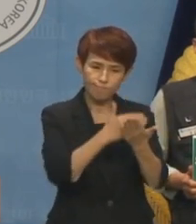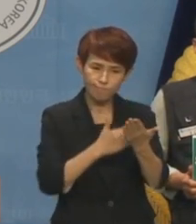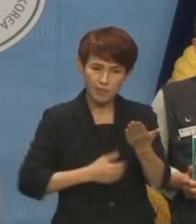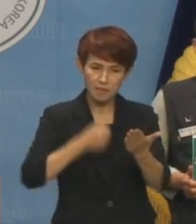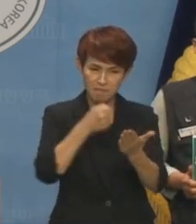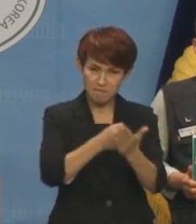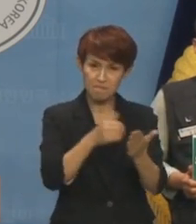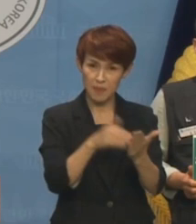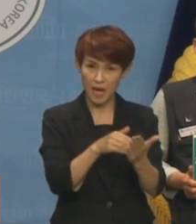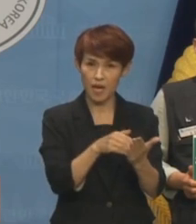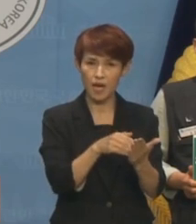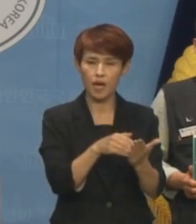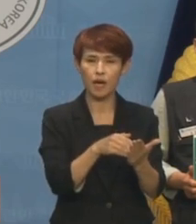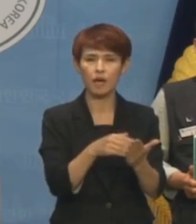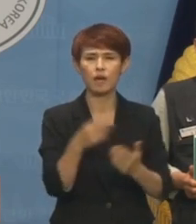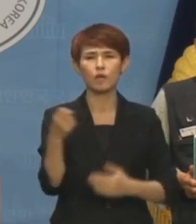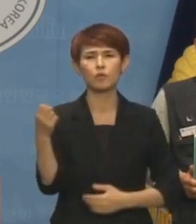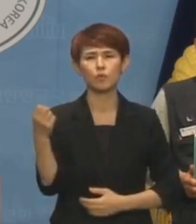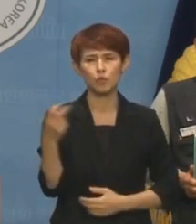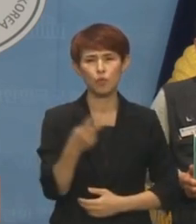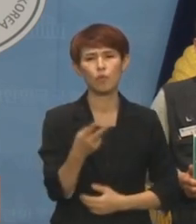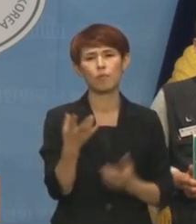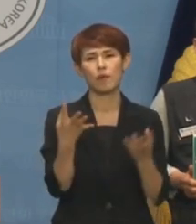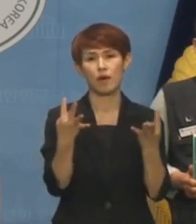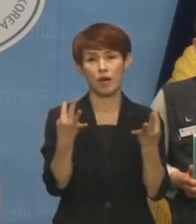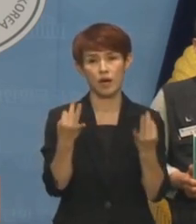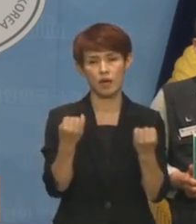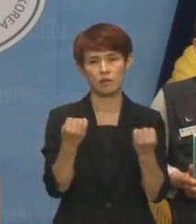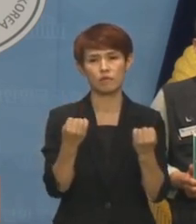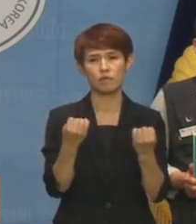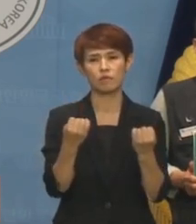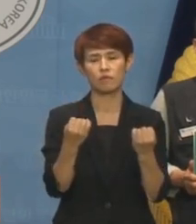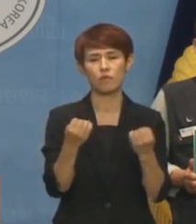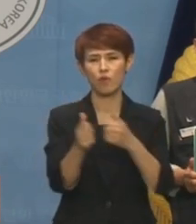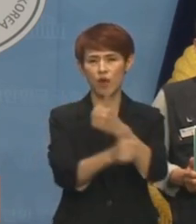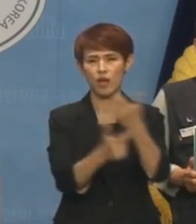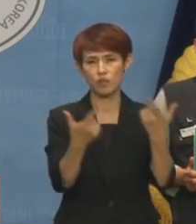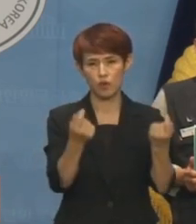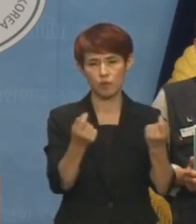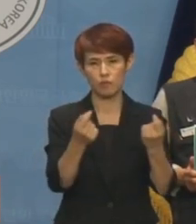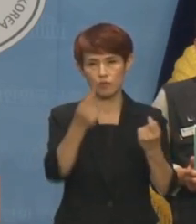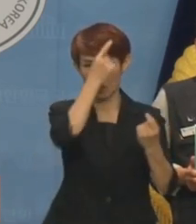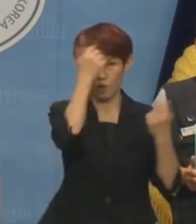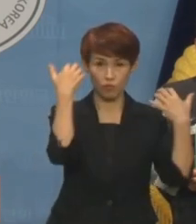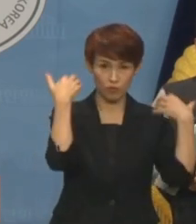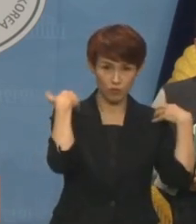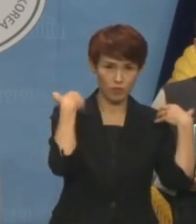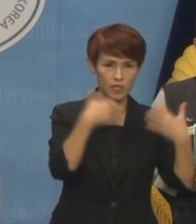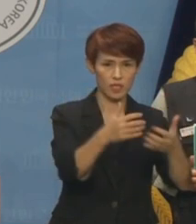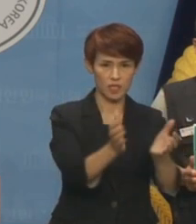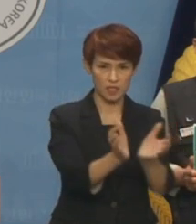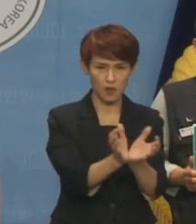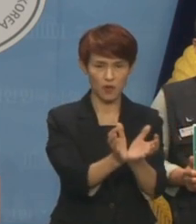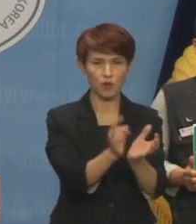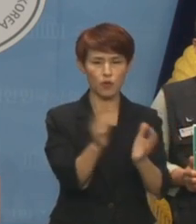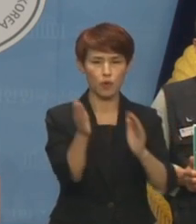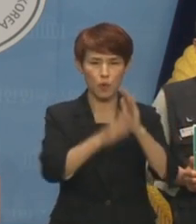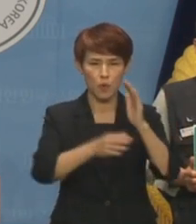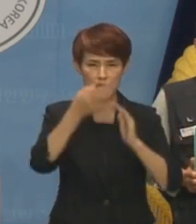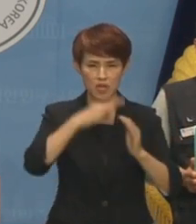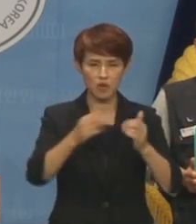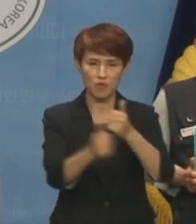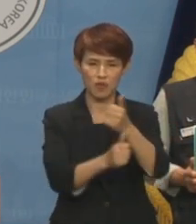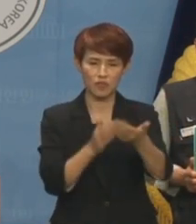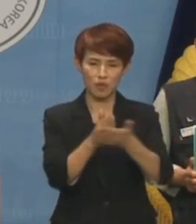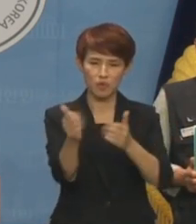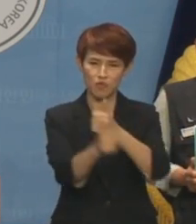뿐만 아니라 또다시 수많은 정부위원회가 그래하듯이 정부가 지명, 위촉하는 공익위원, 전문위원으로